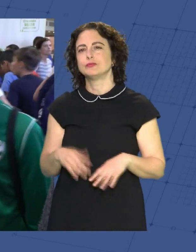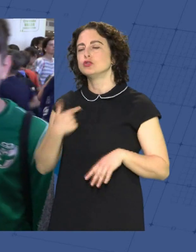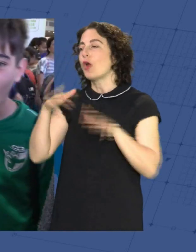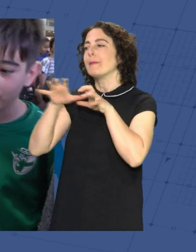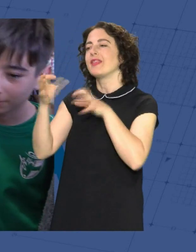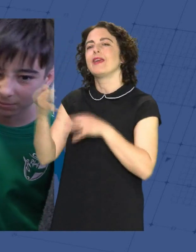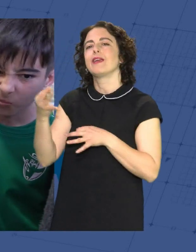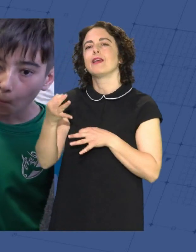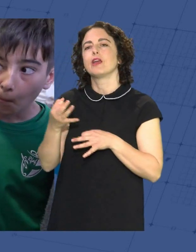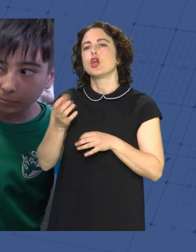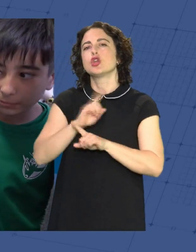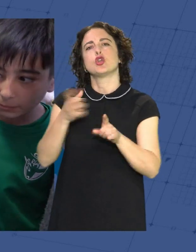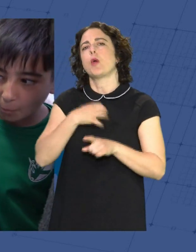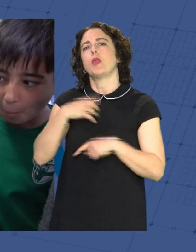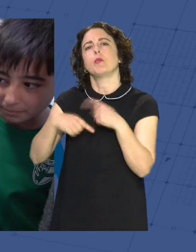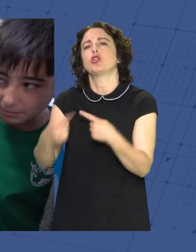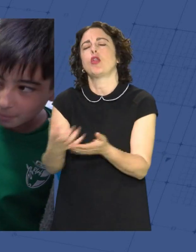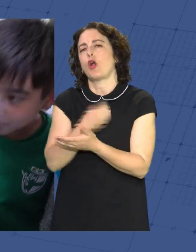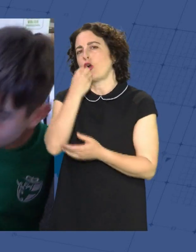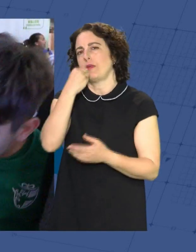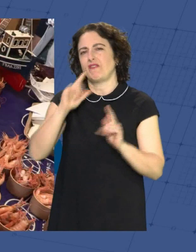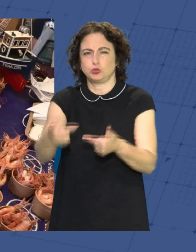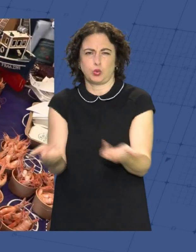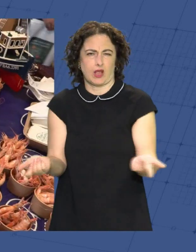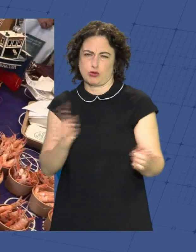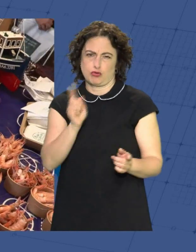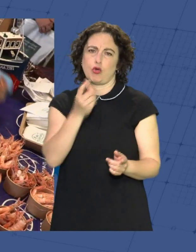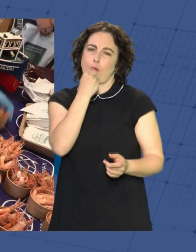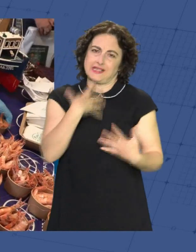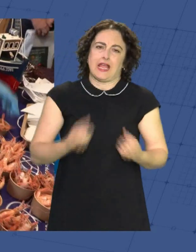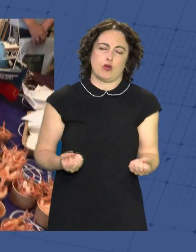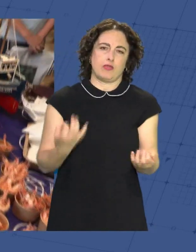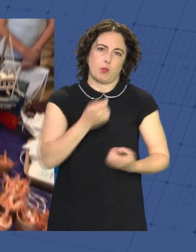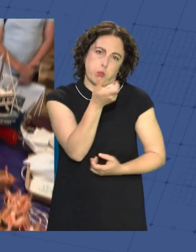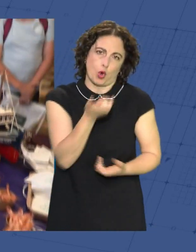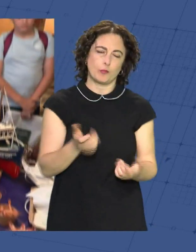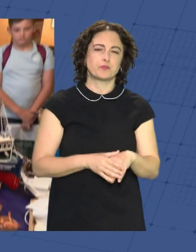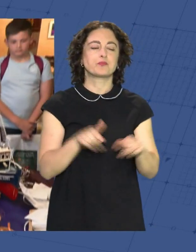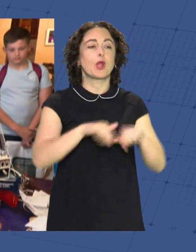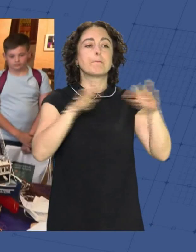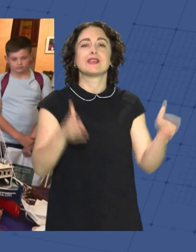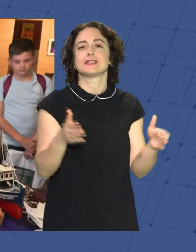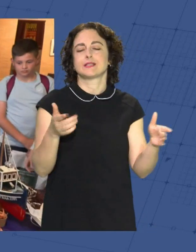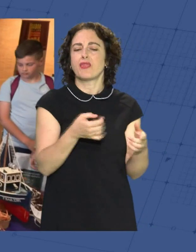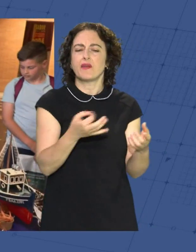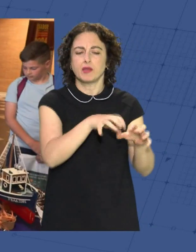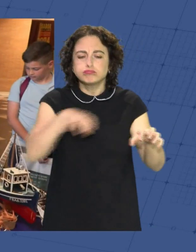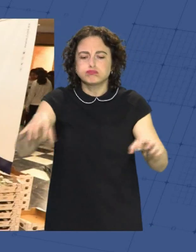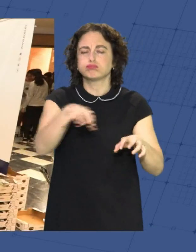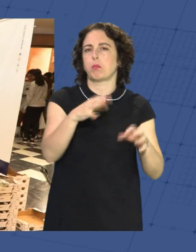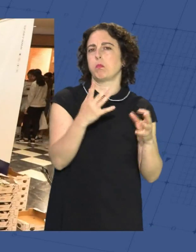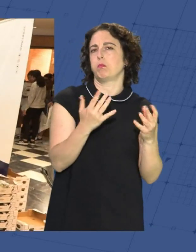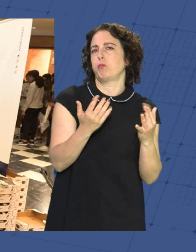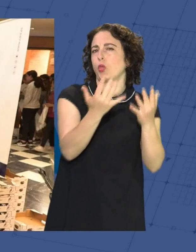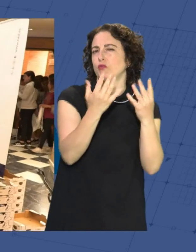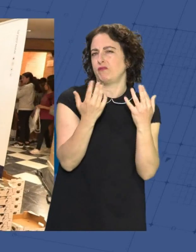que tampoco podemos comer todo basura, también hay que comer un poco sano. Y es que nuestra mesa debe estar llena de productos frescos y de